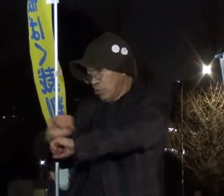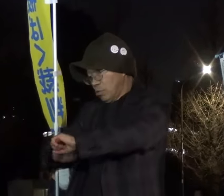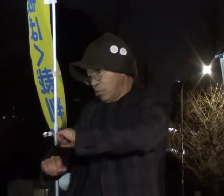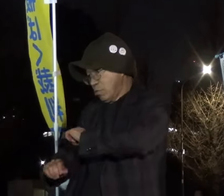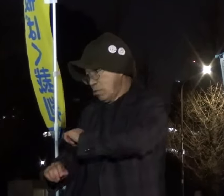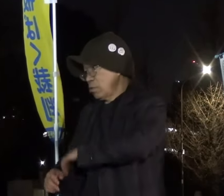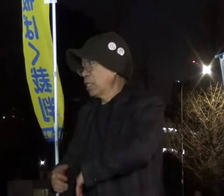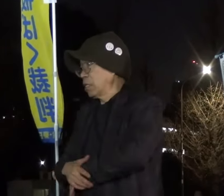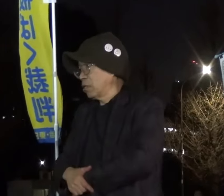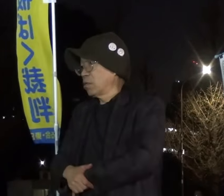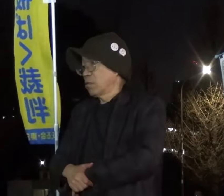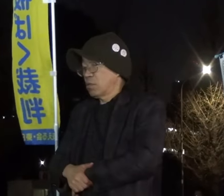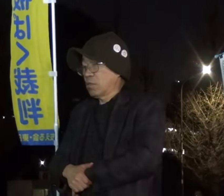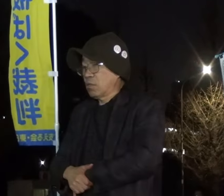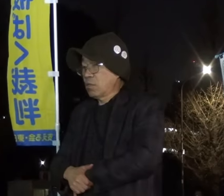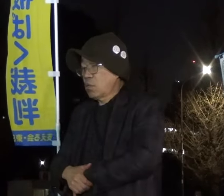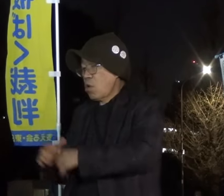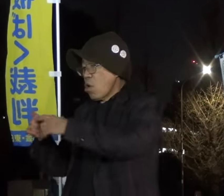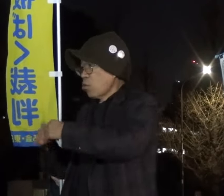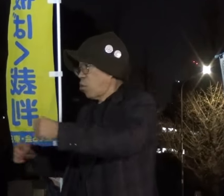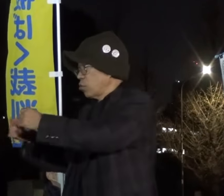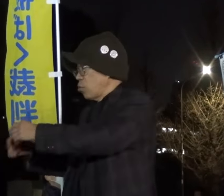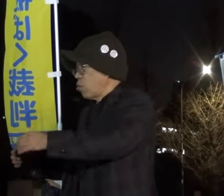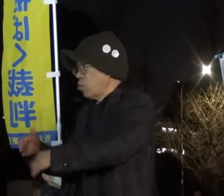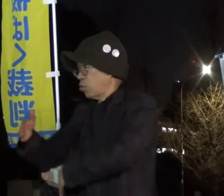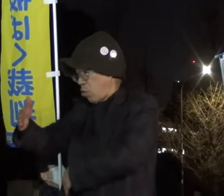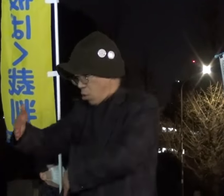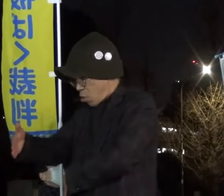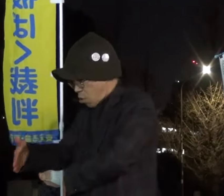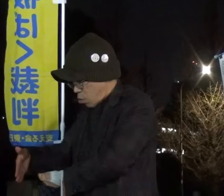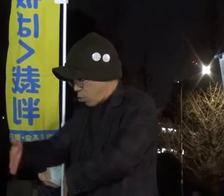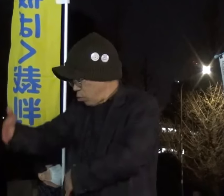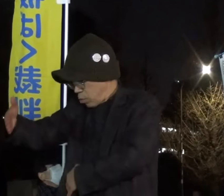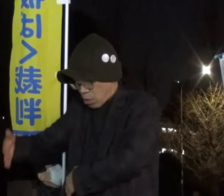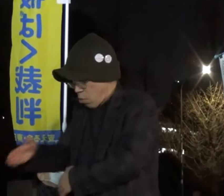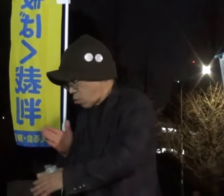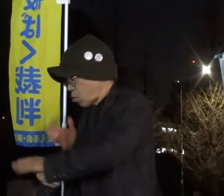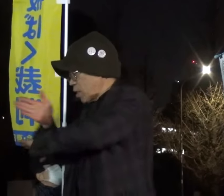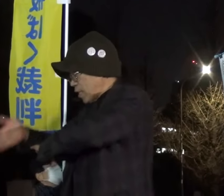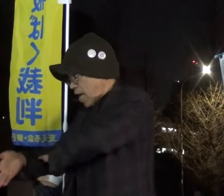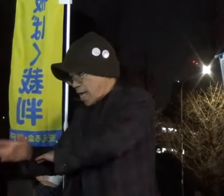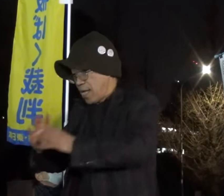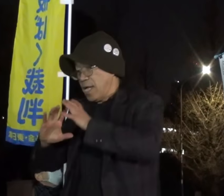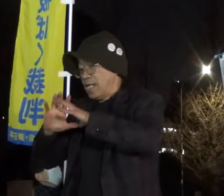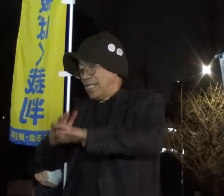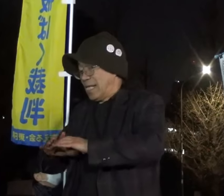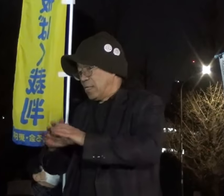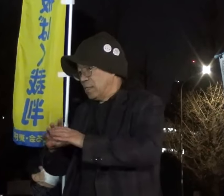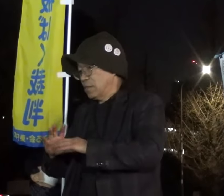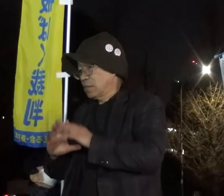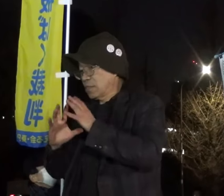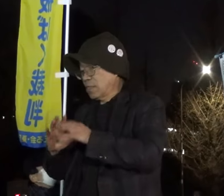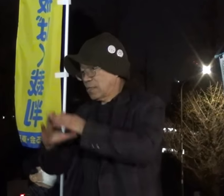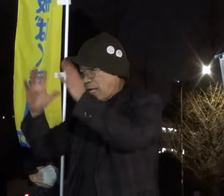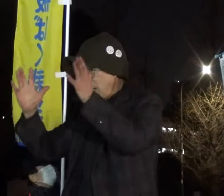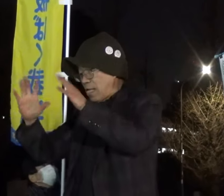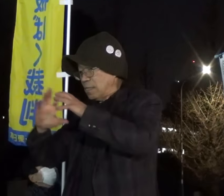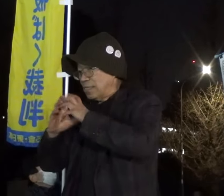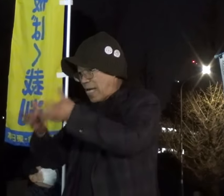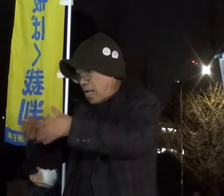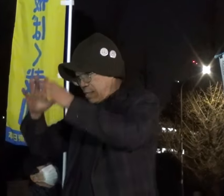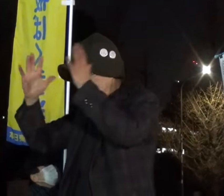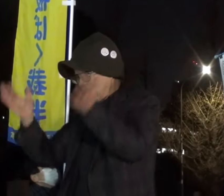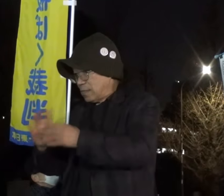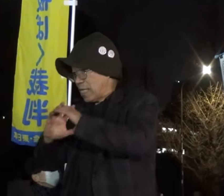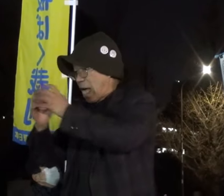ではない、越境主義、国境の枠を超えてですね、全世界のですね、原発反対運動、戦争反